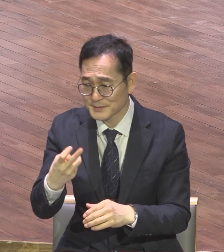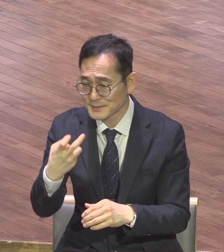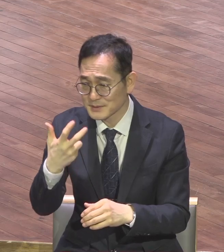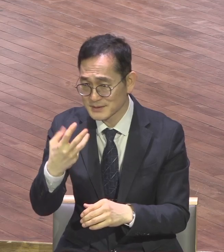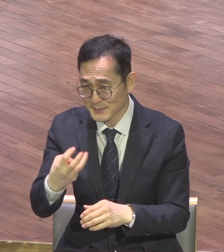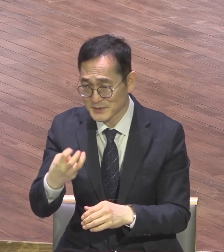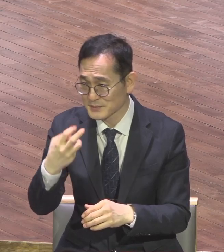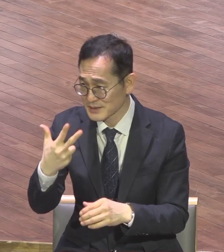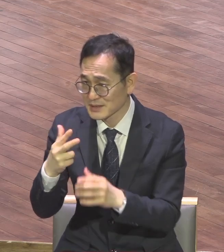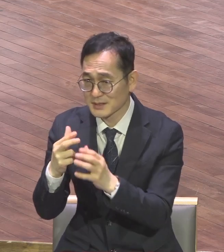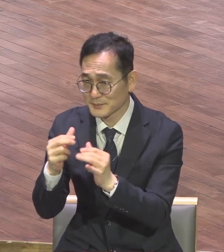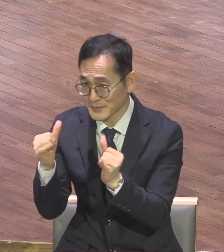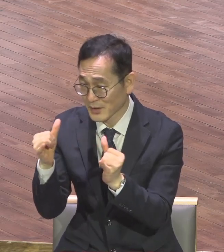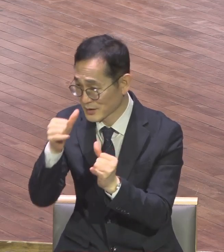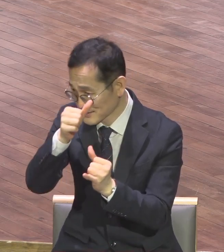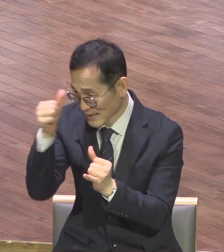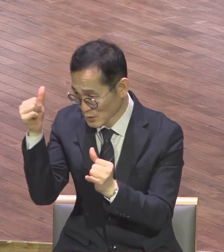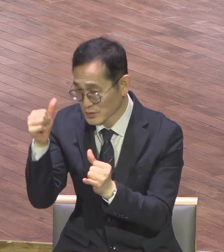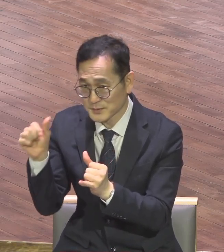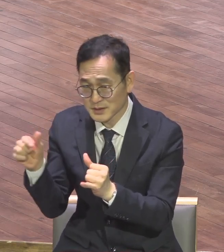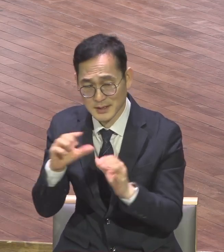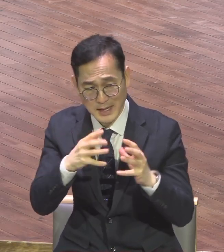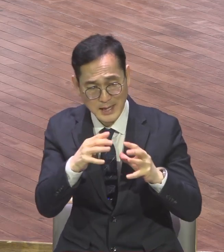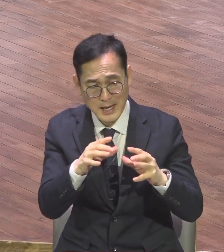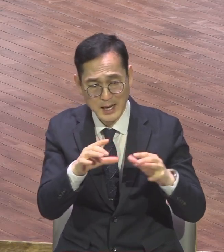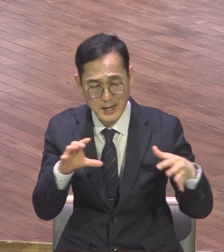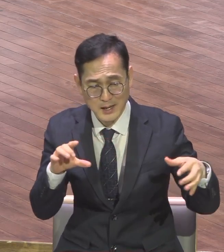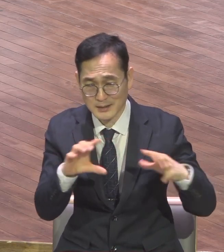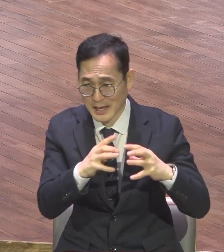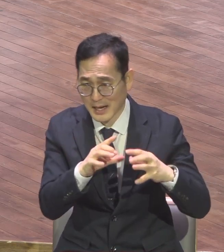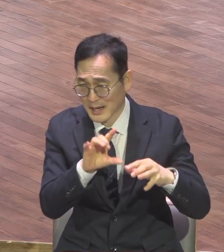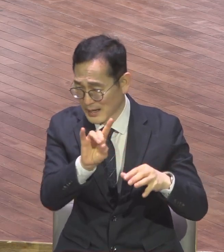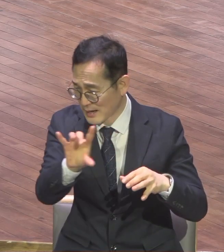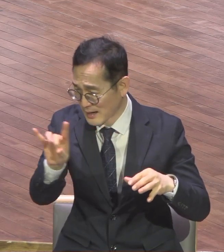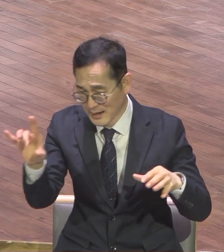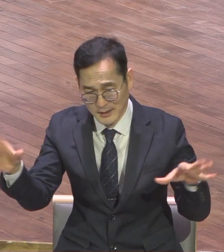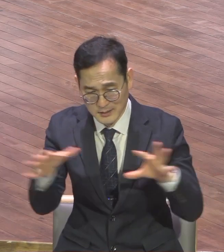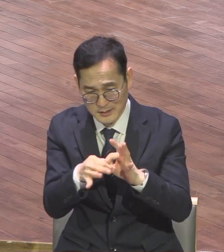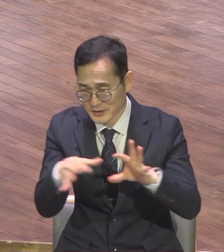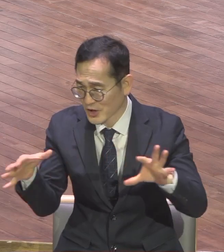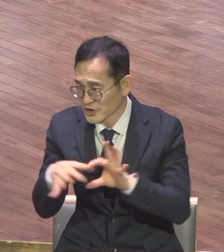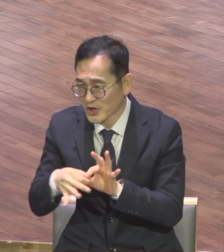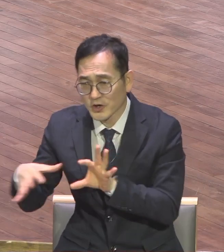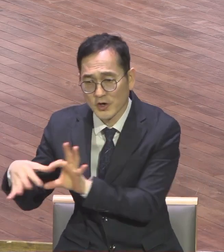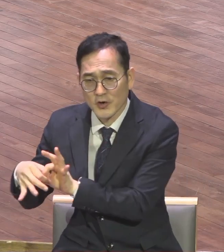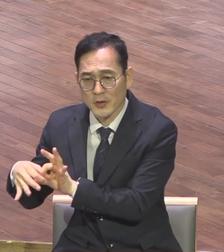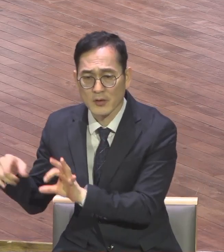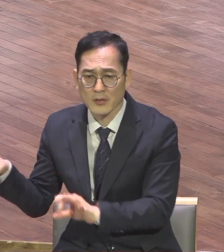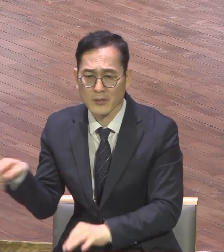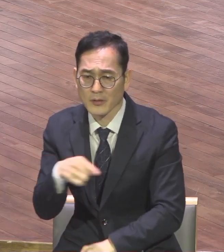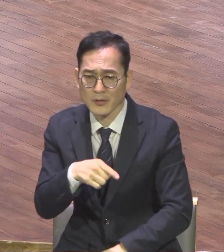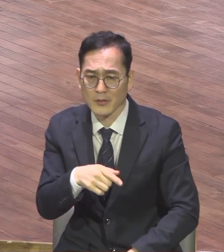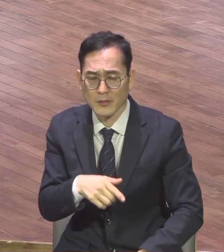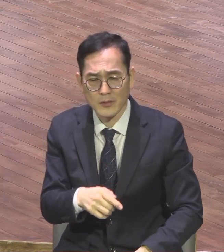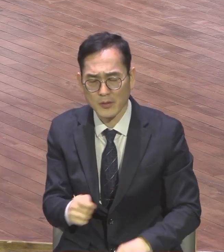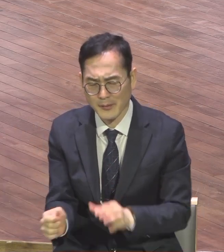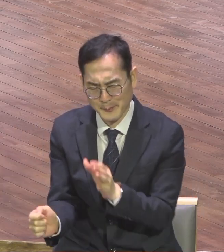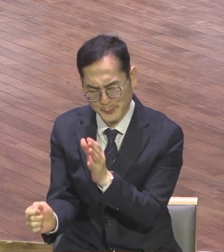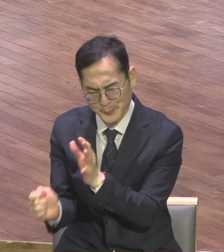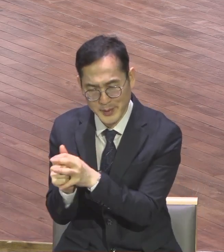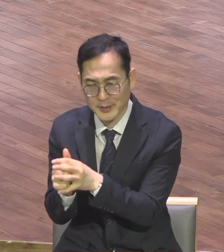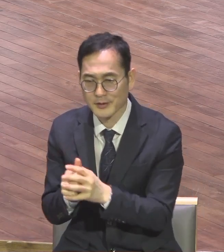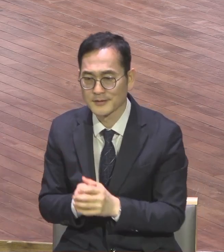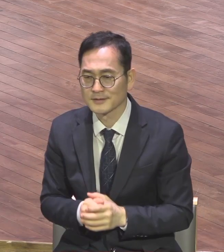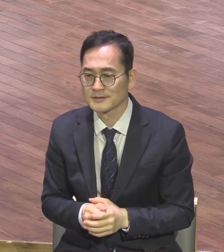그런 소문을 들어본 적이 없습니다. 정말로 우리 작은 우리가 모여서 세계 선교의